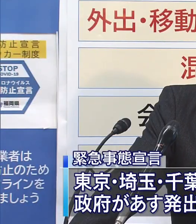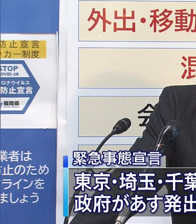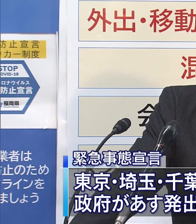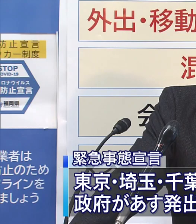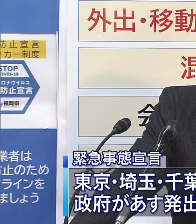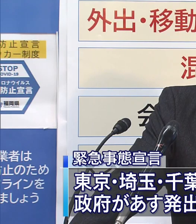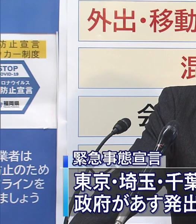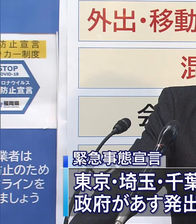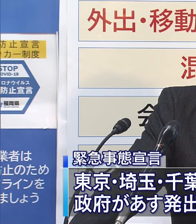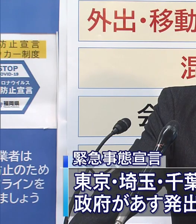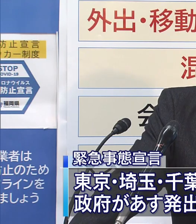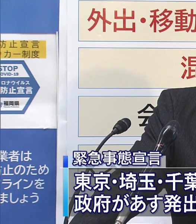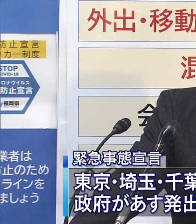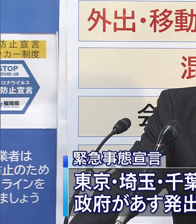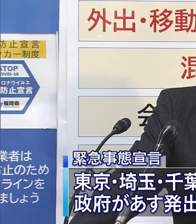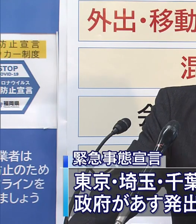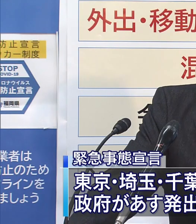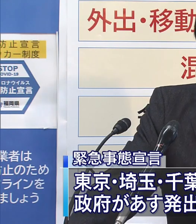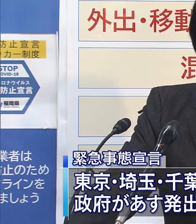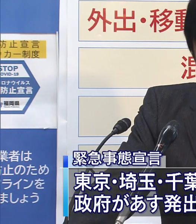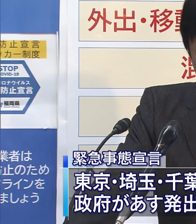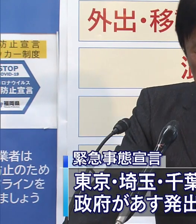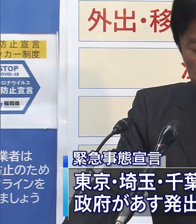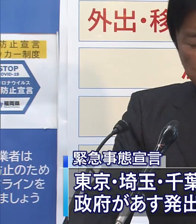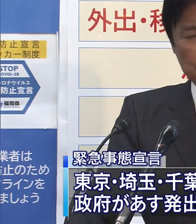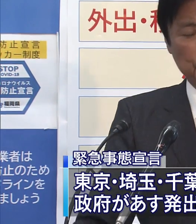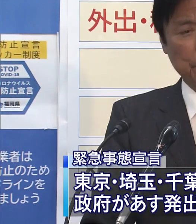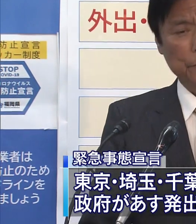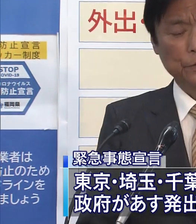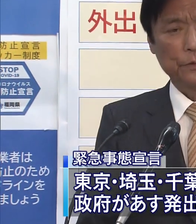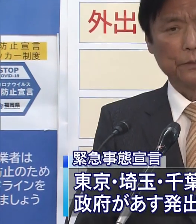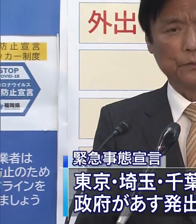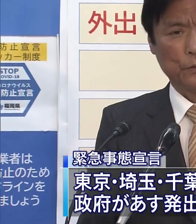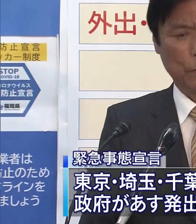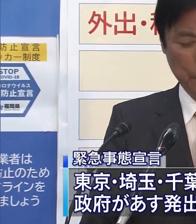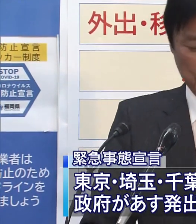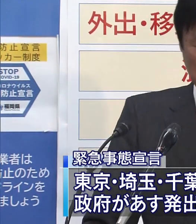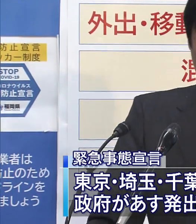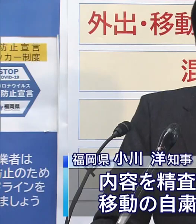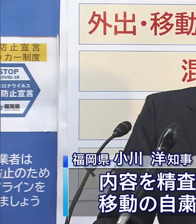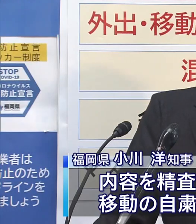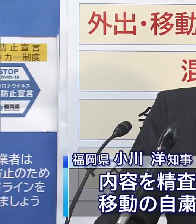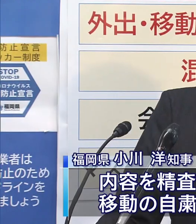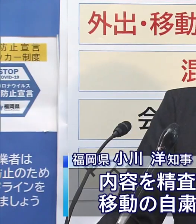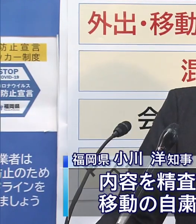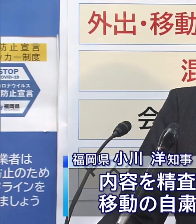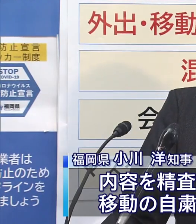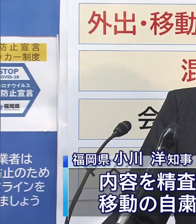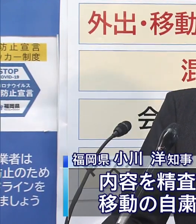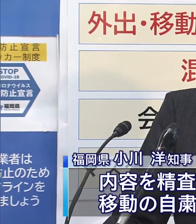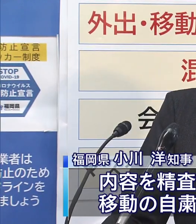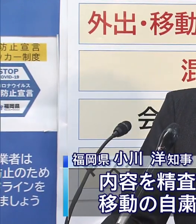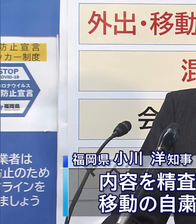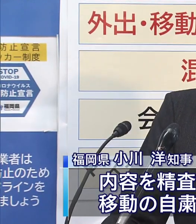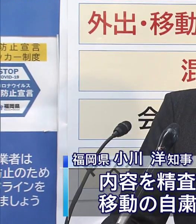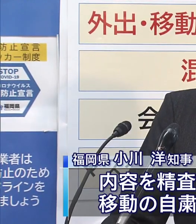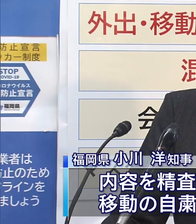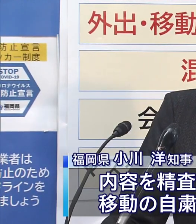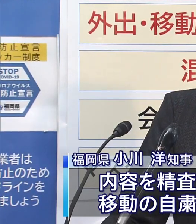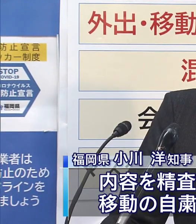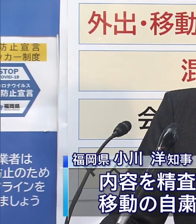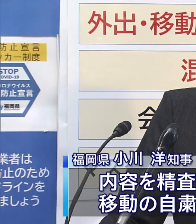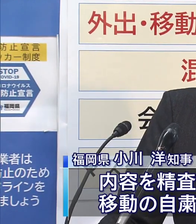千葉神奈川の3県を対象に明日緊急事態宣言が出された場合を内容を精査した上で現民に